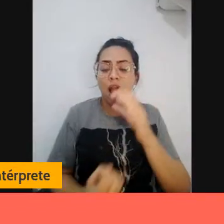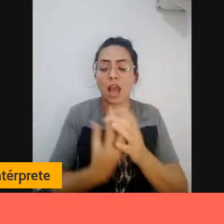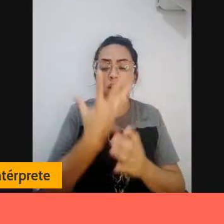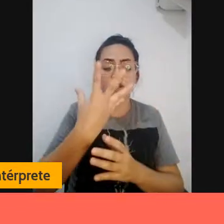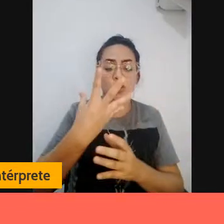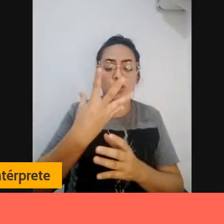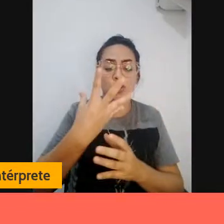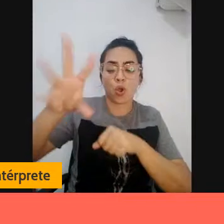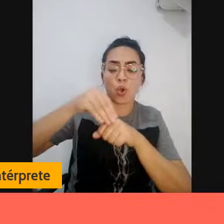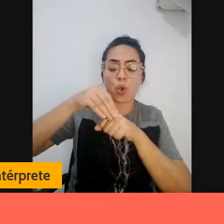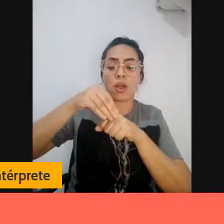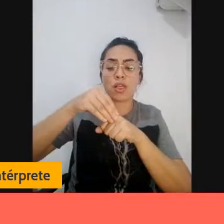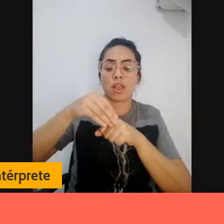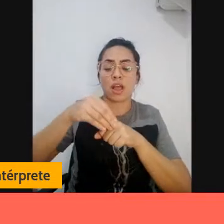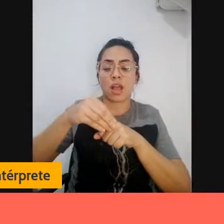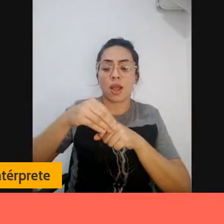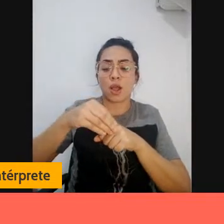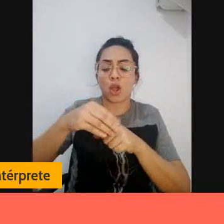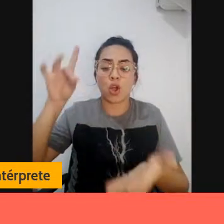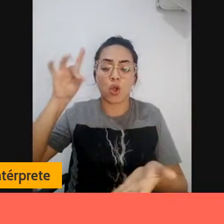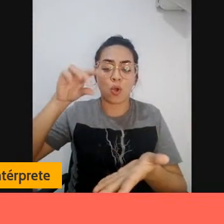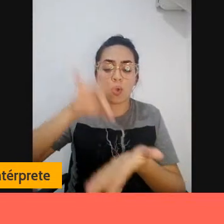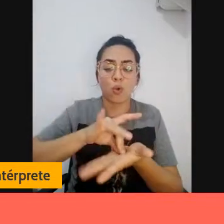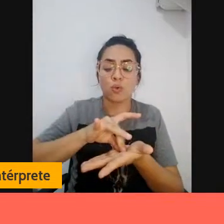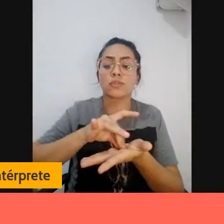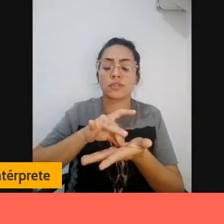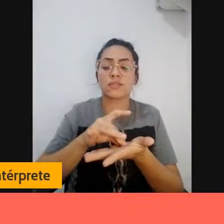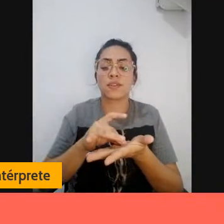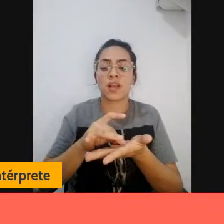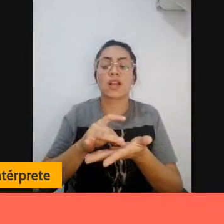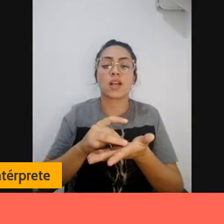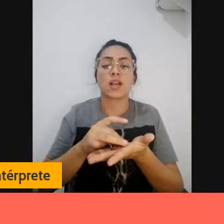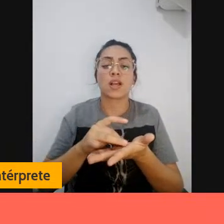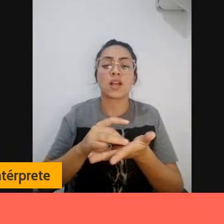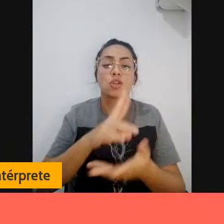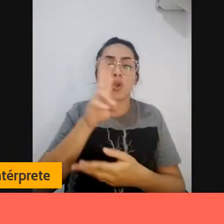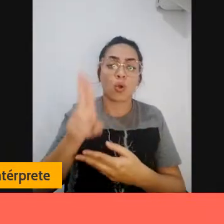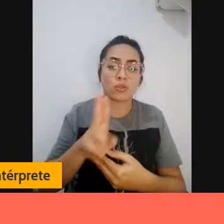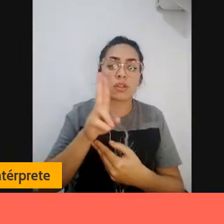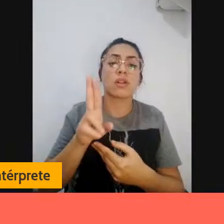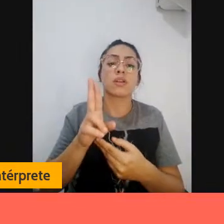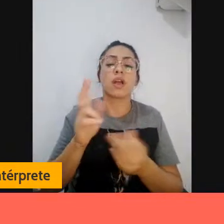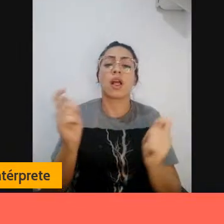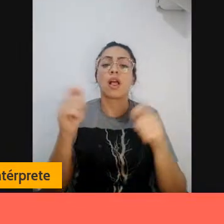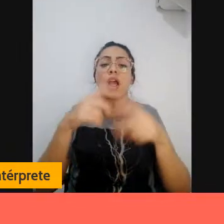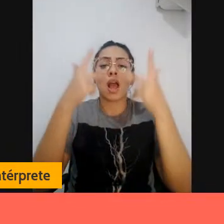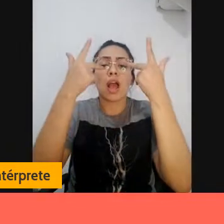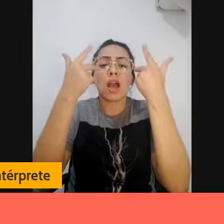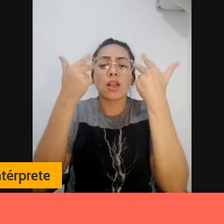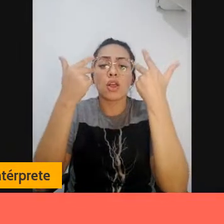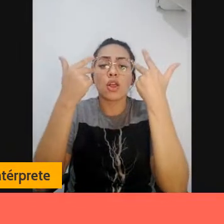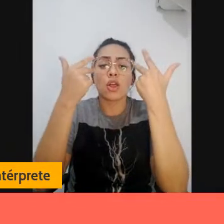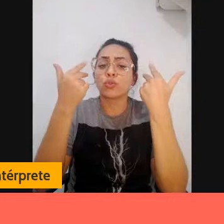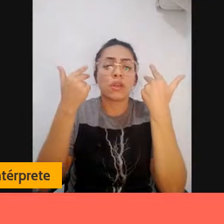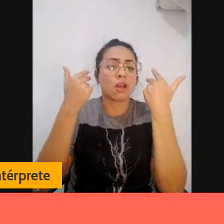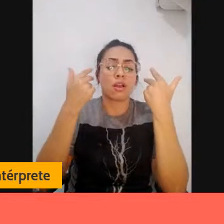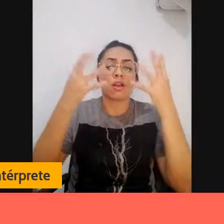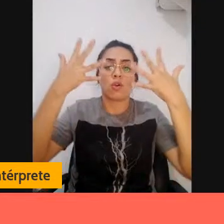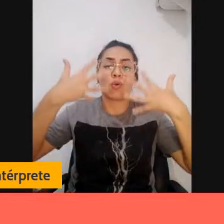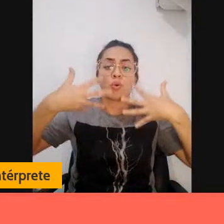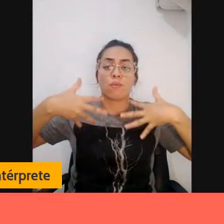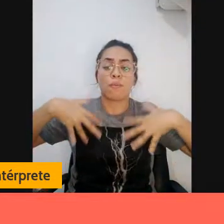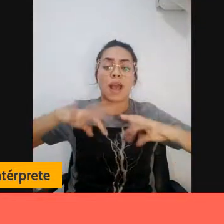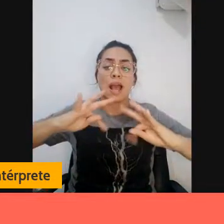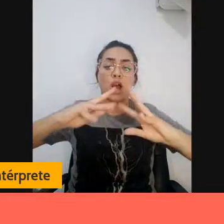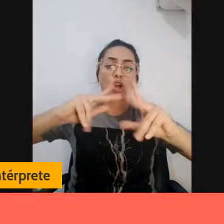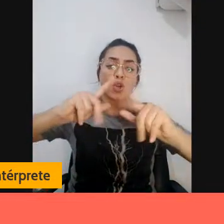aquisição, sua validação e sua utilização são comuns a todas as pessoas, como